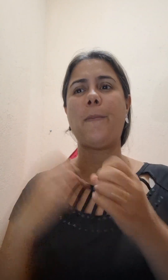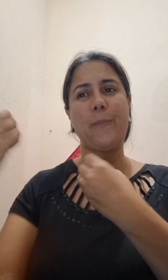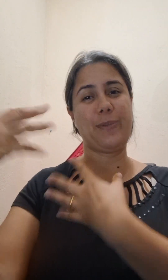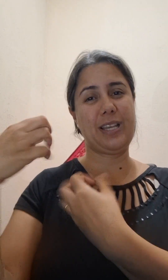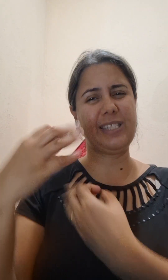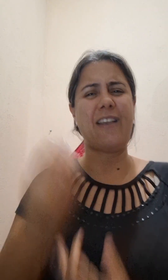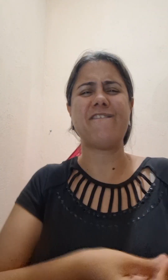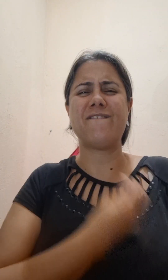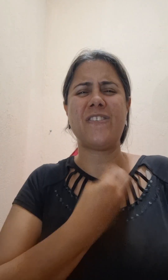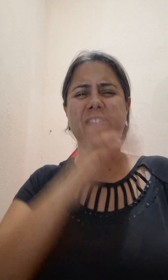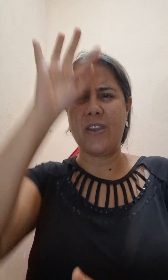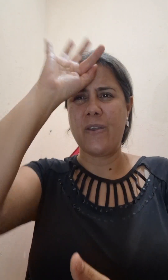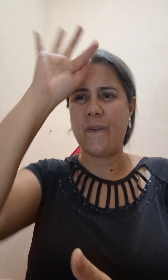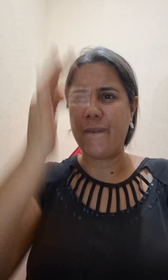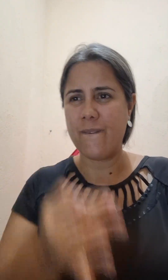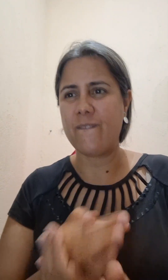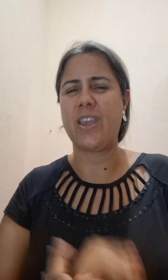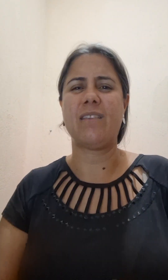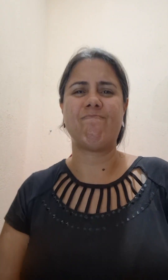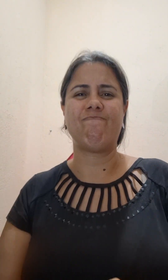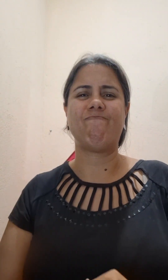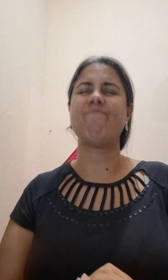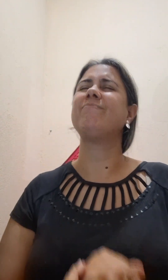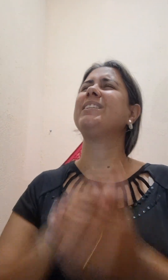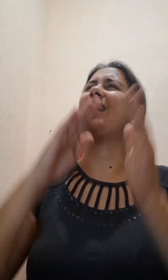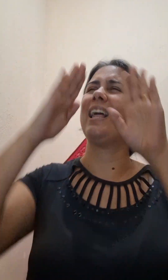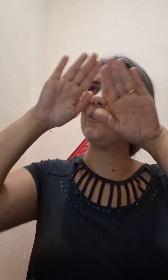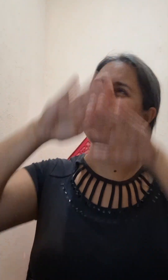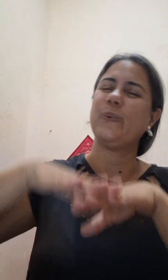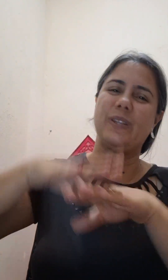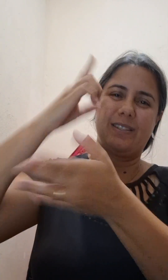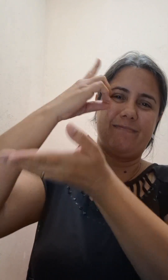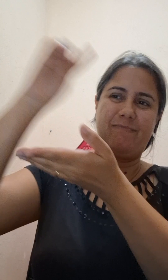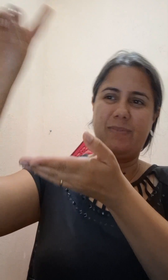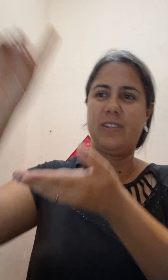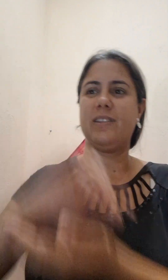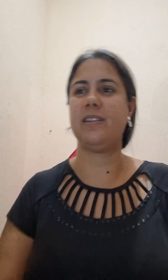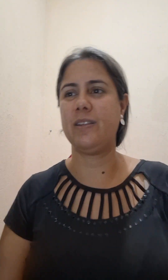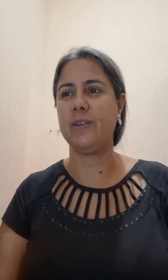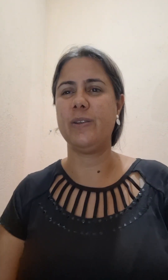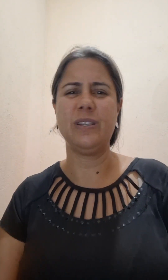fé, confiança e adoração em qualquer acontecimento da nossa vida.